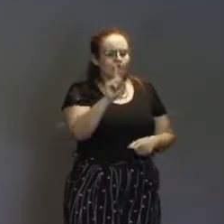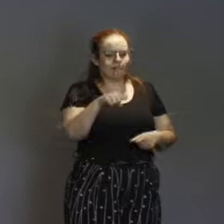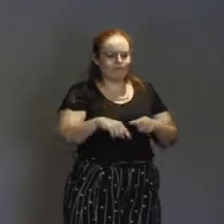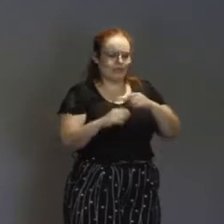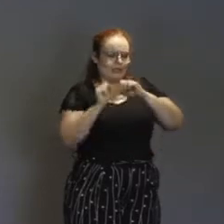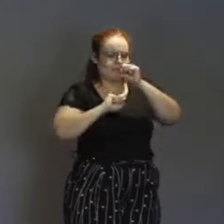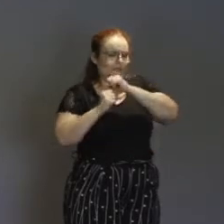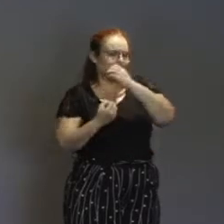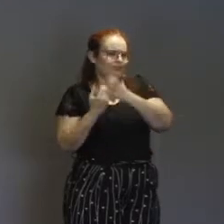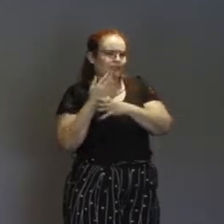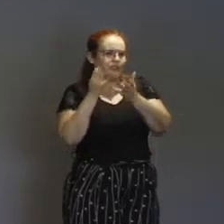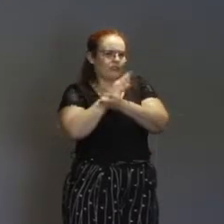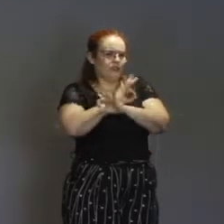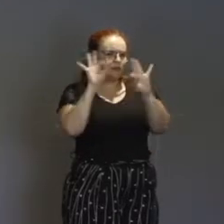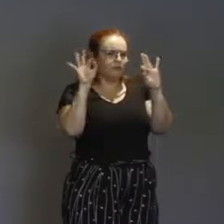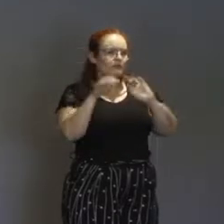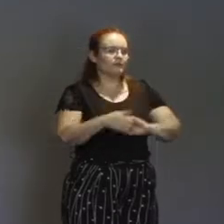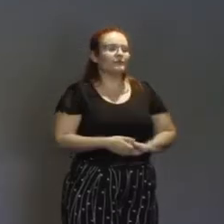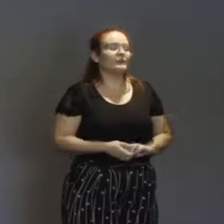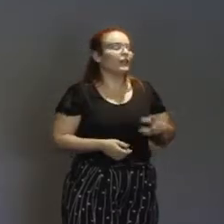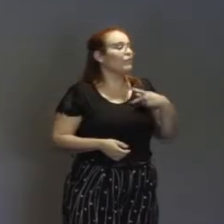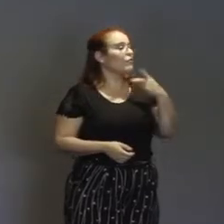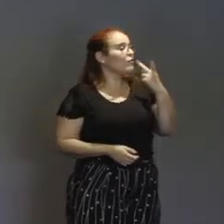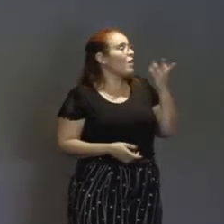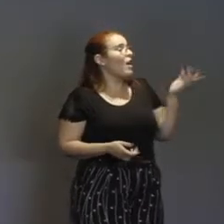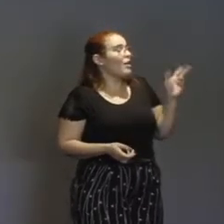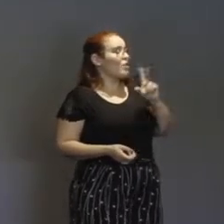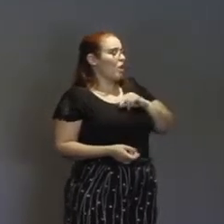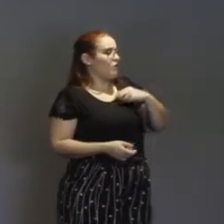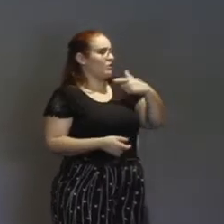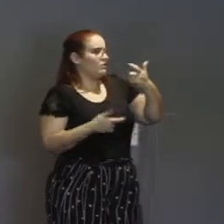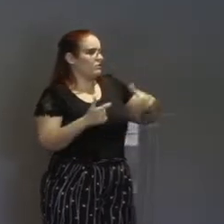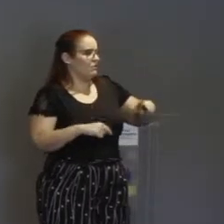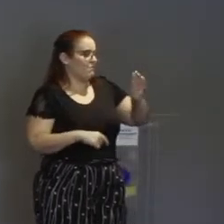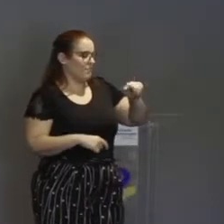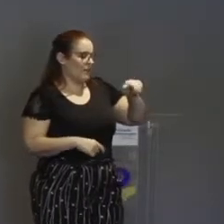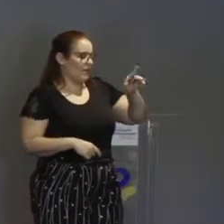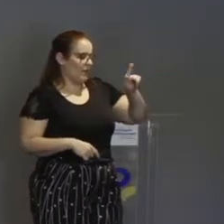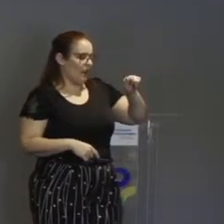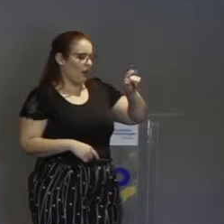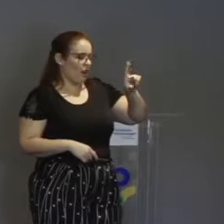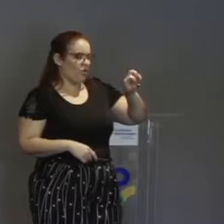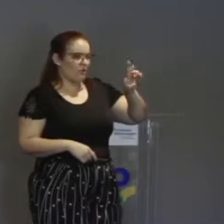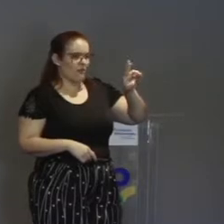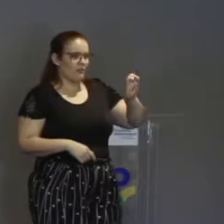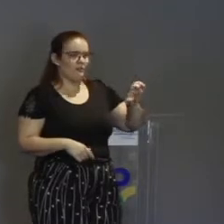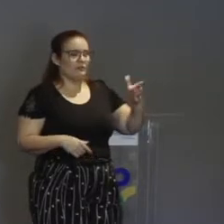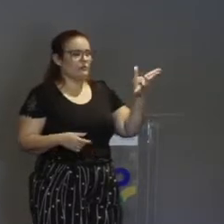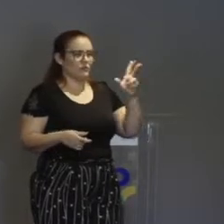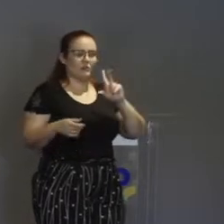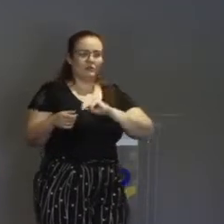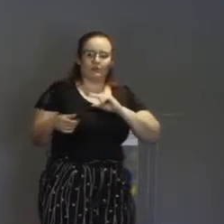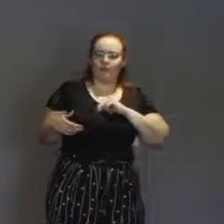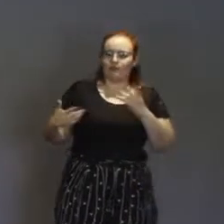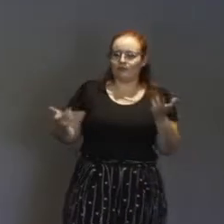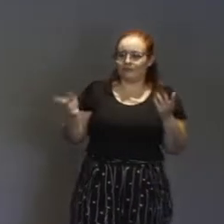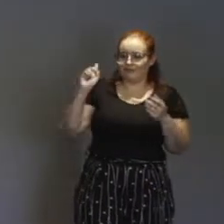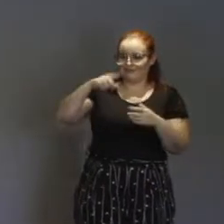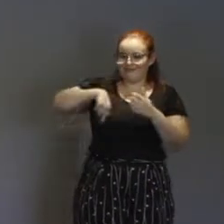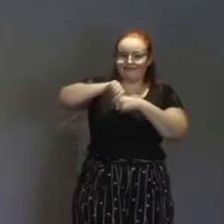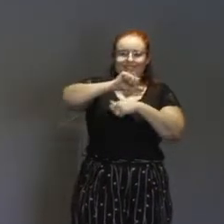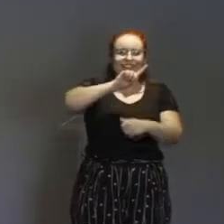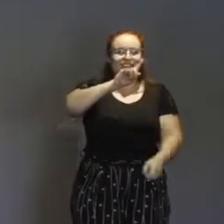é um azougue. Ele falava, nossa, eu estou aqui em Bangalore, imaginem, Índia, Bangalore, educação, né? A gente fala, meu Deus, eu virei Dinamarca, porque eles realmente